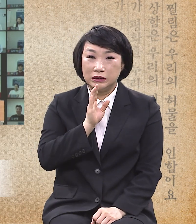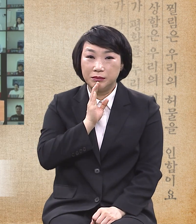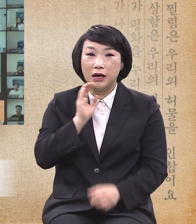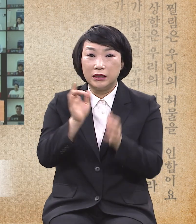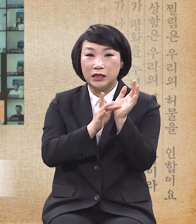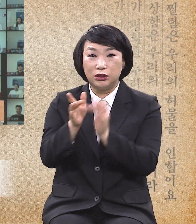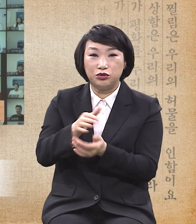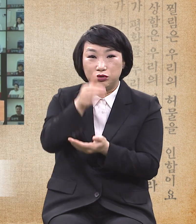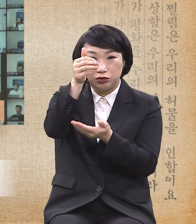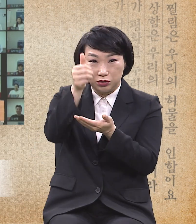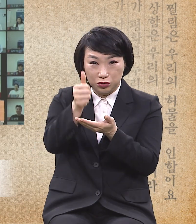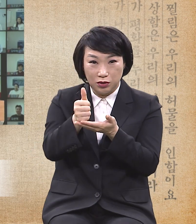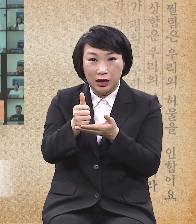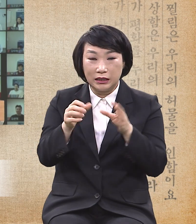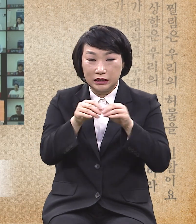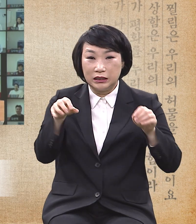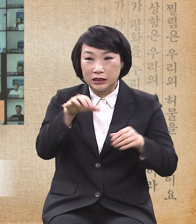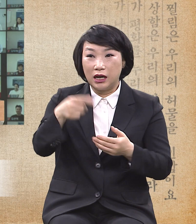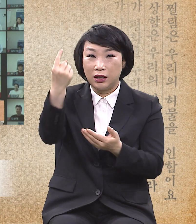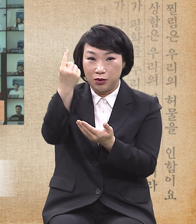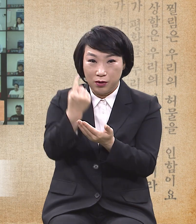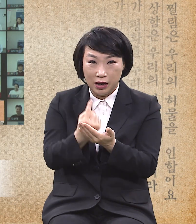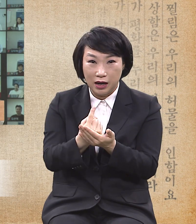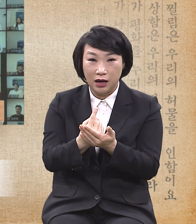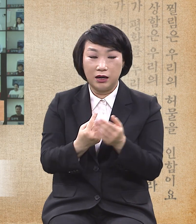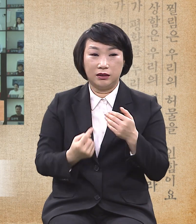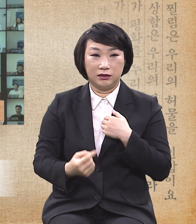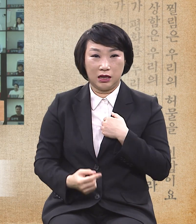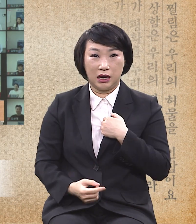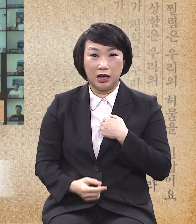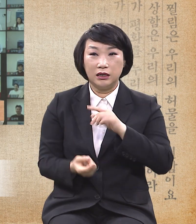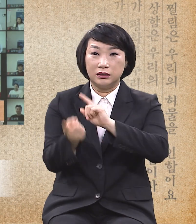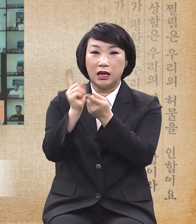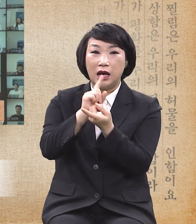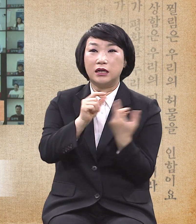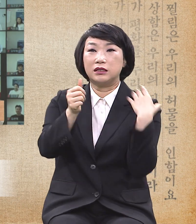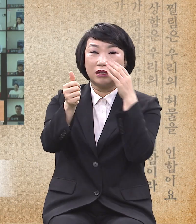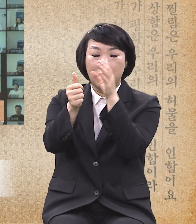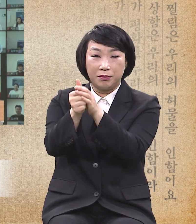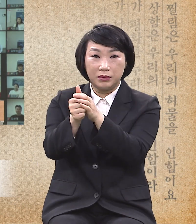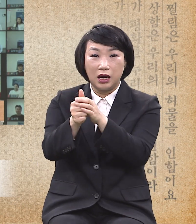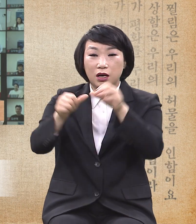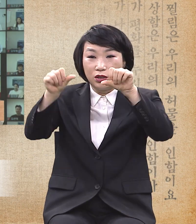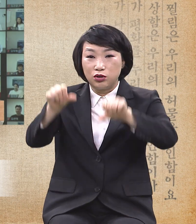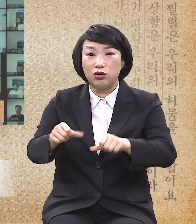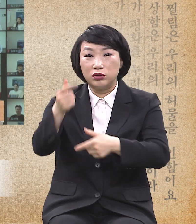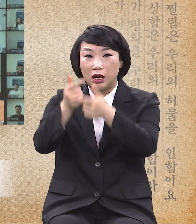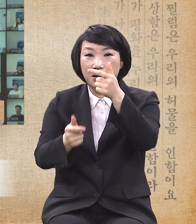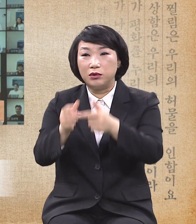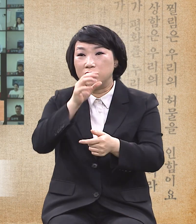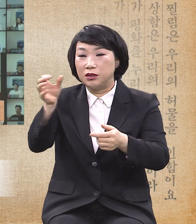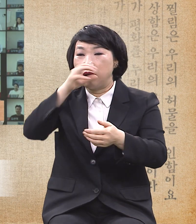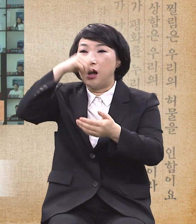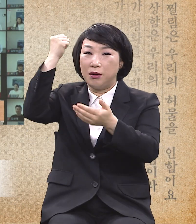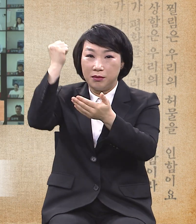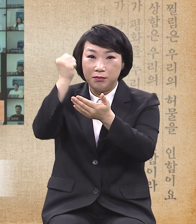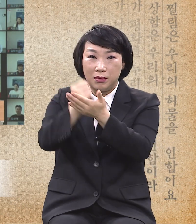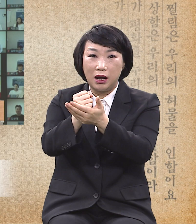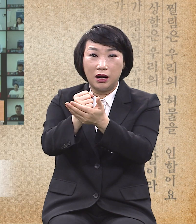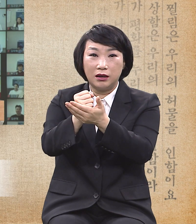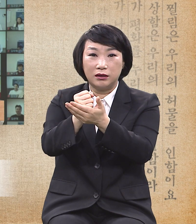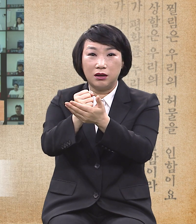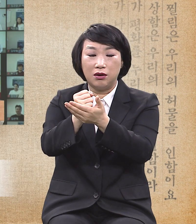예수 그리스도가 이 땅에 오셔서 나를 대신해서 주주의 나무 십자가에서